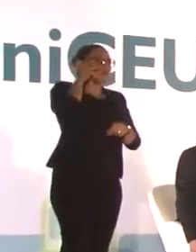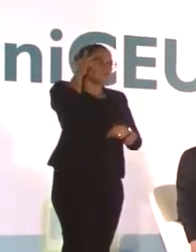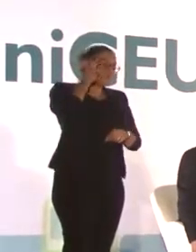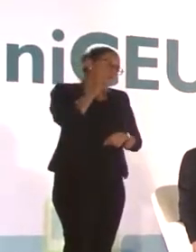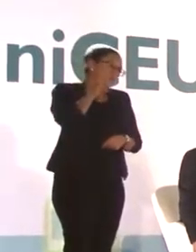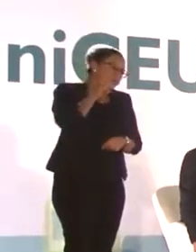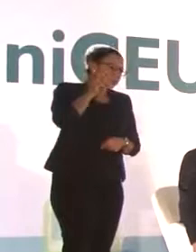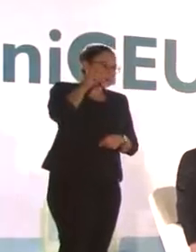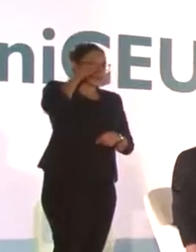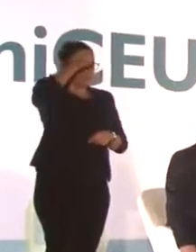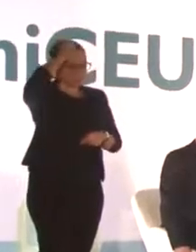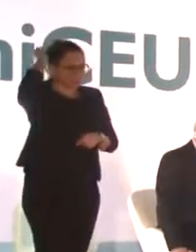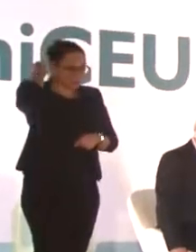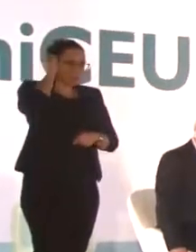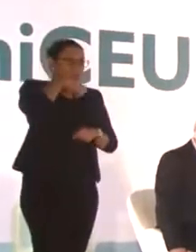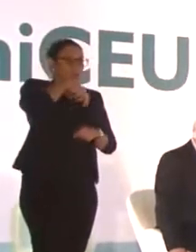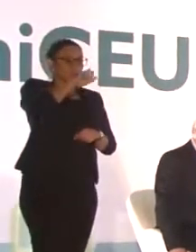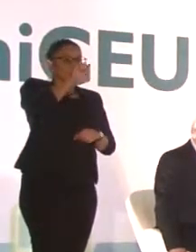Unesp.